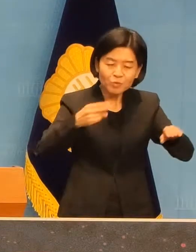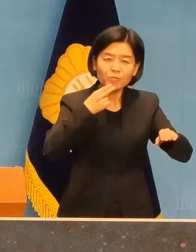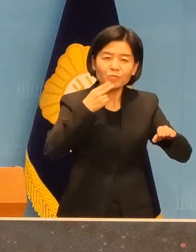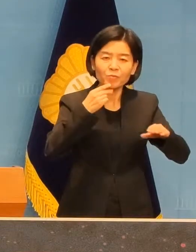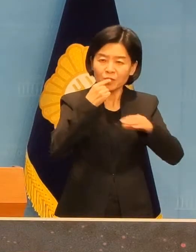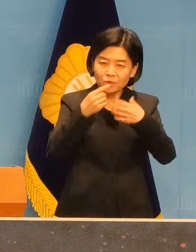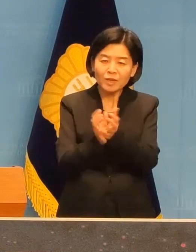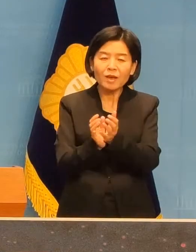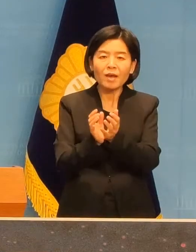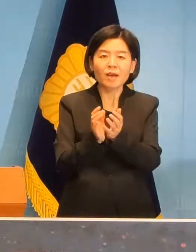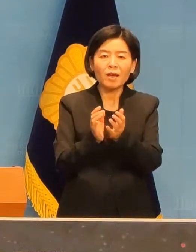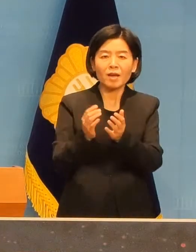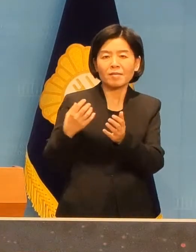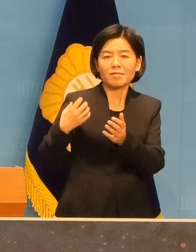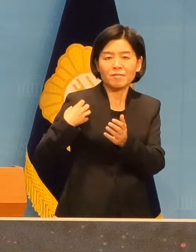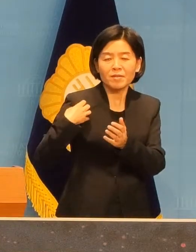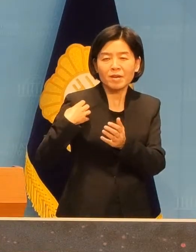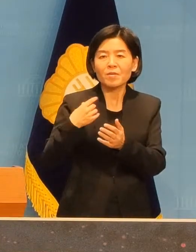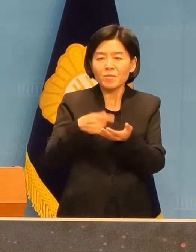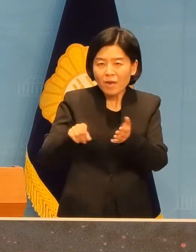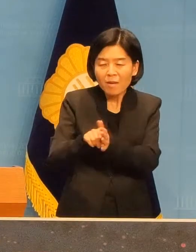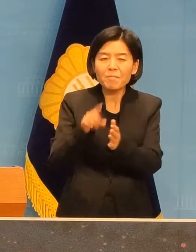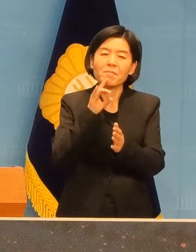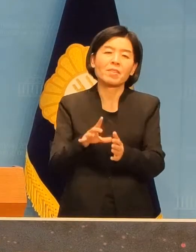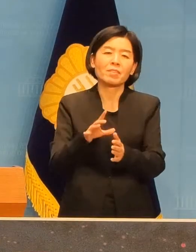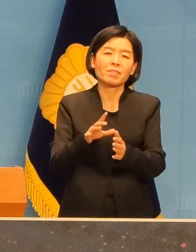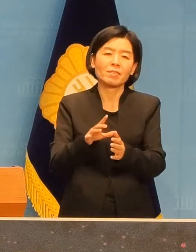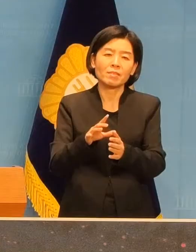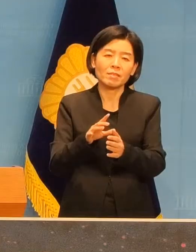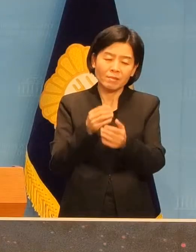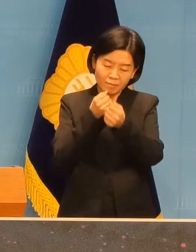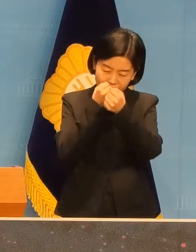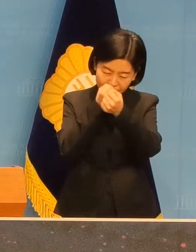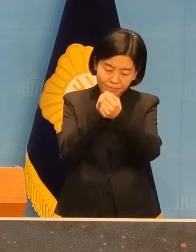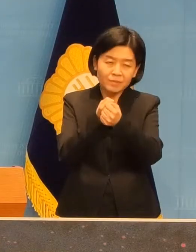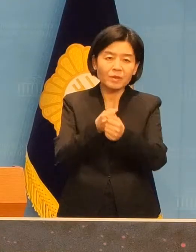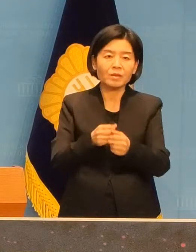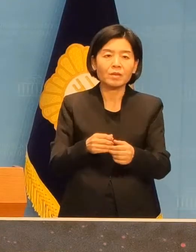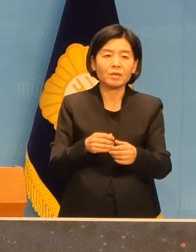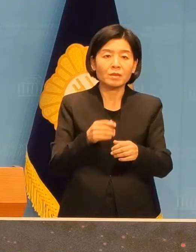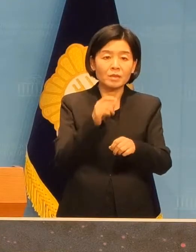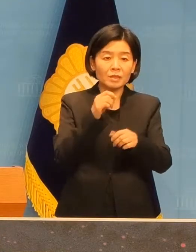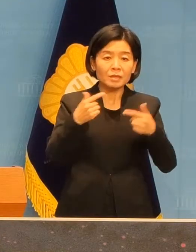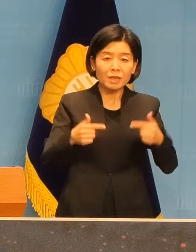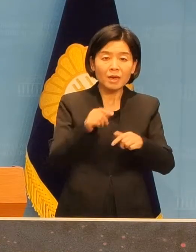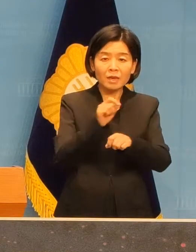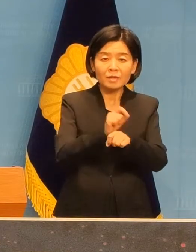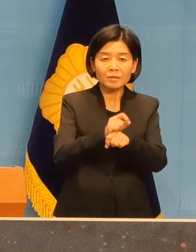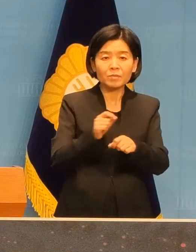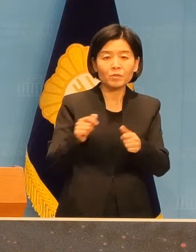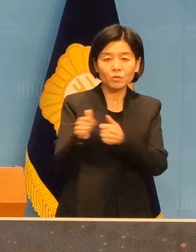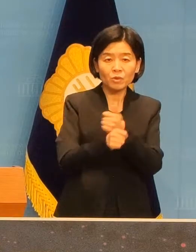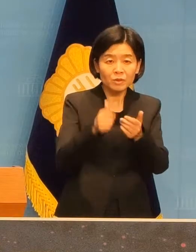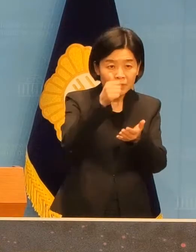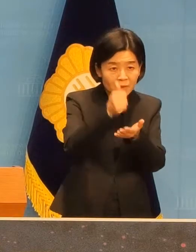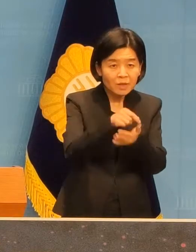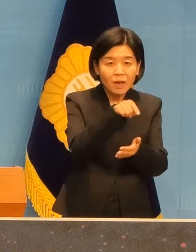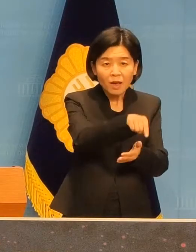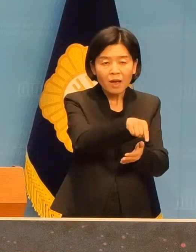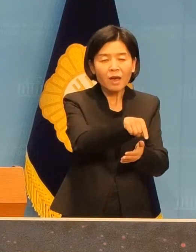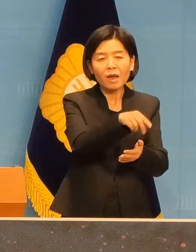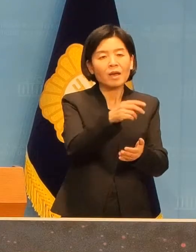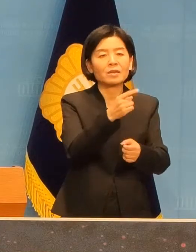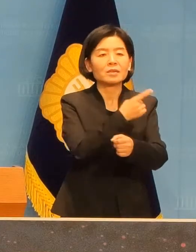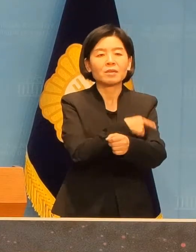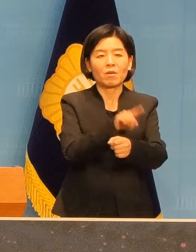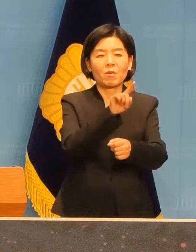의한 국정감사였습니다. 이렇게 편향적인 상임위원장은 저는 상임위원장의 자격이 없다.